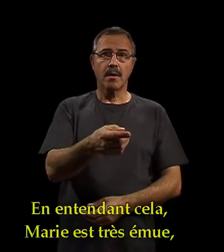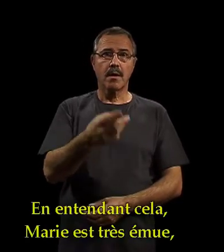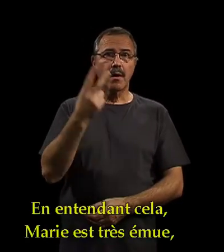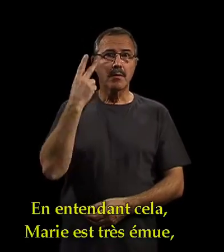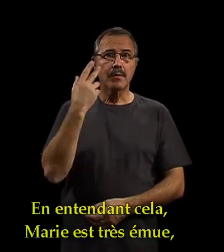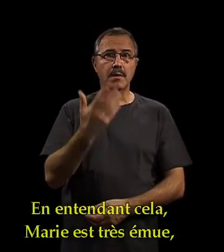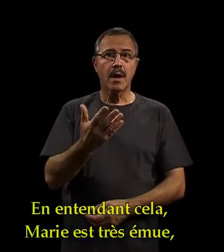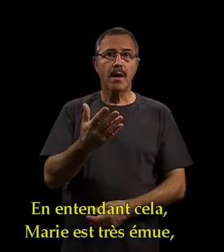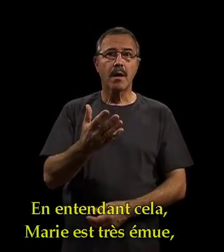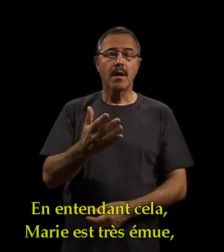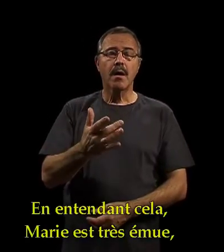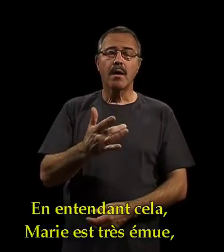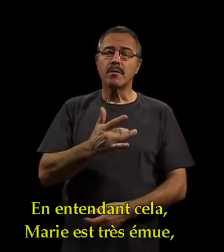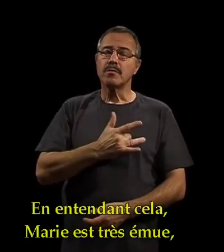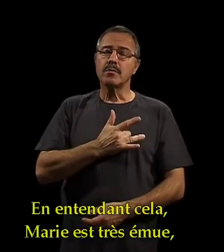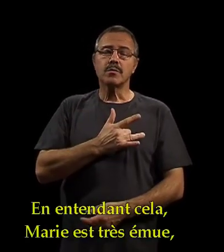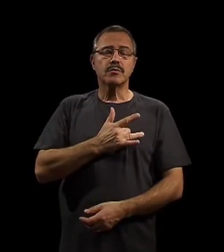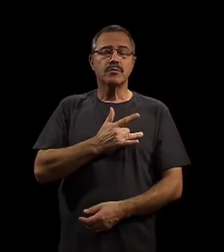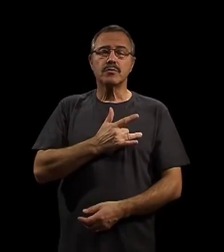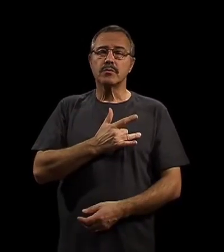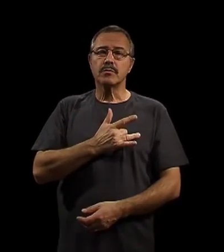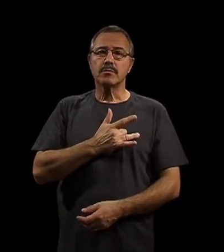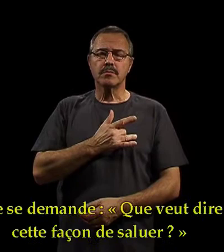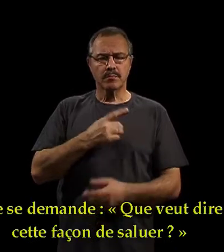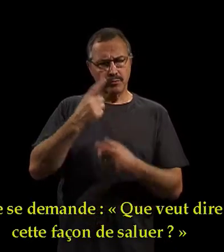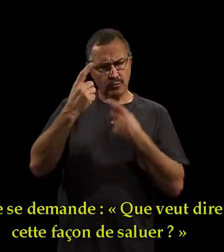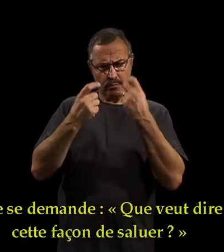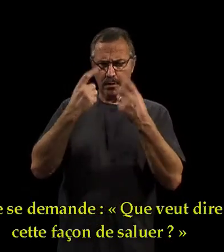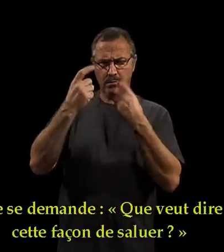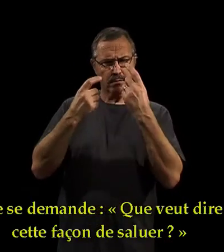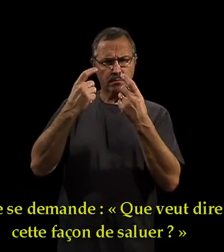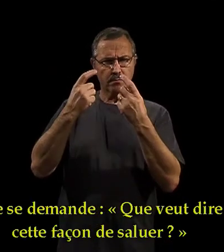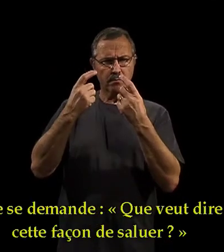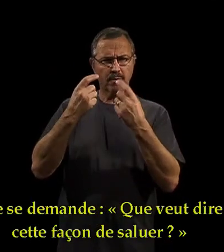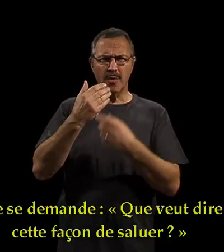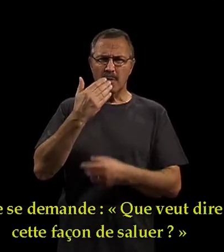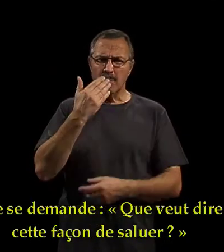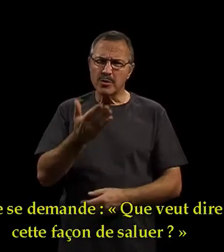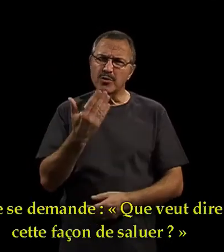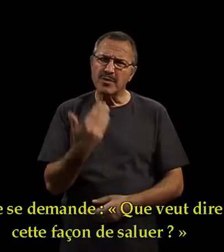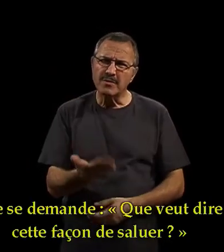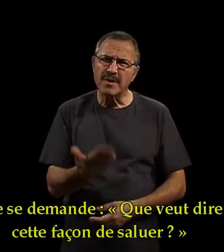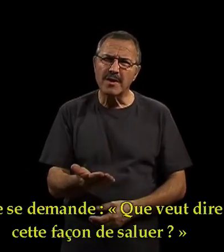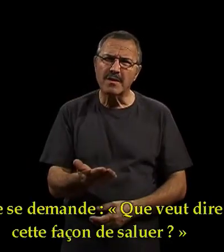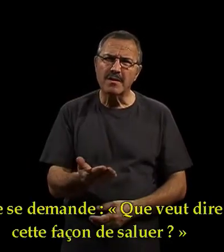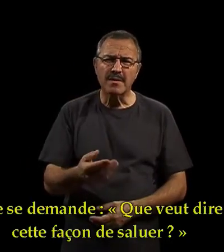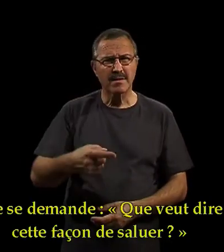En entendant cela, Marie est très émue. Elle se demande: que veut dire cette façon de